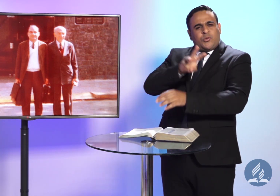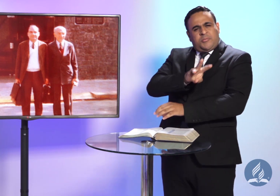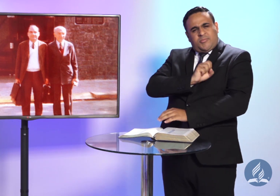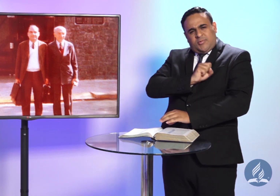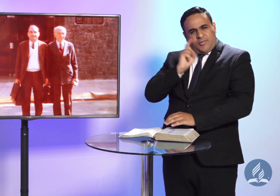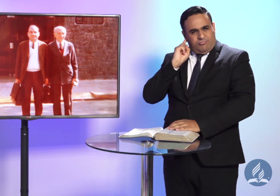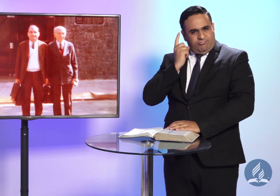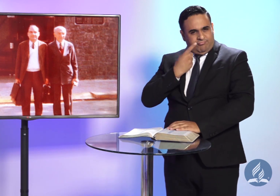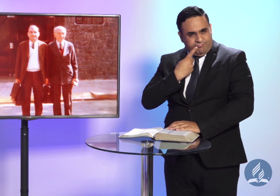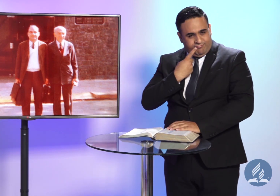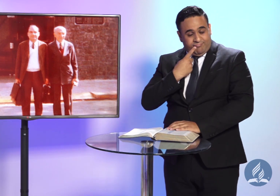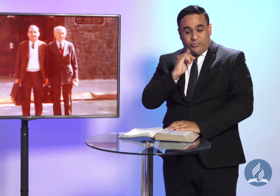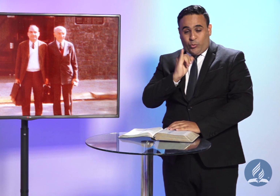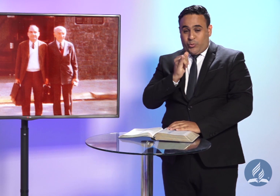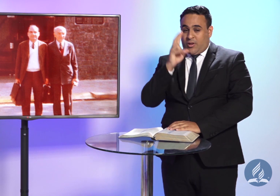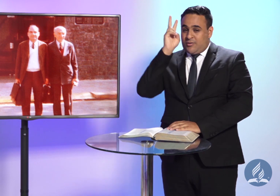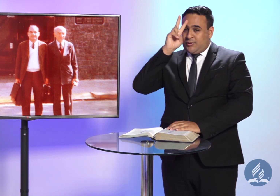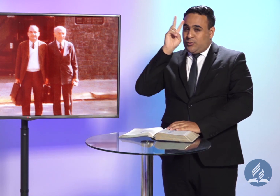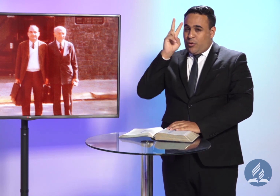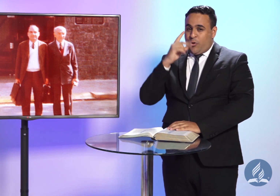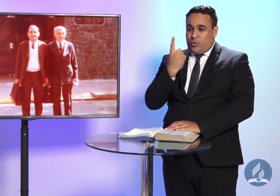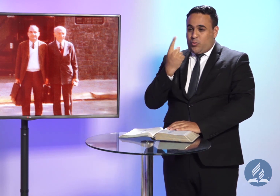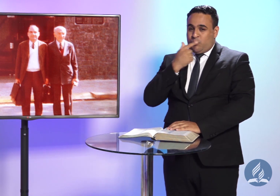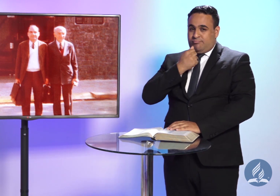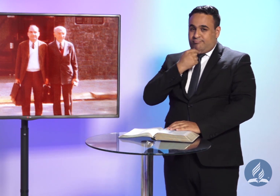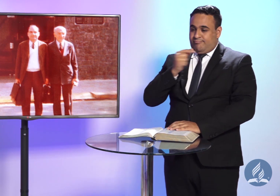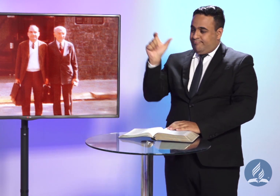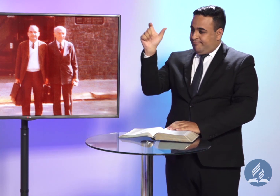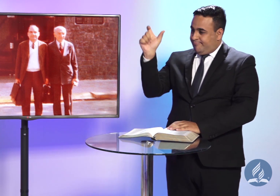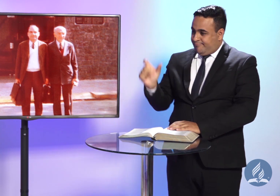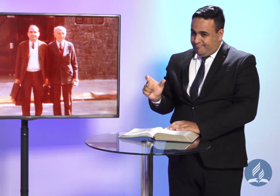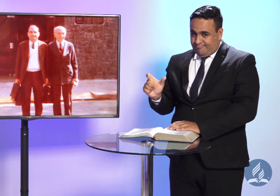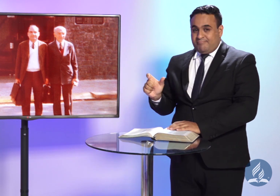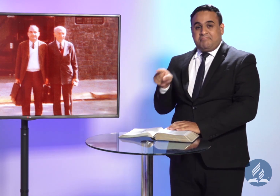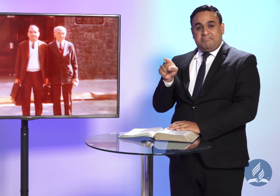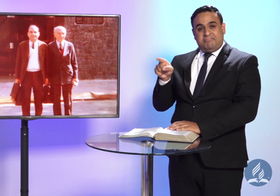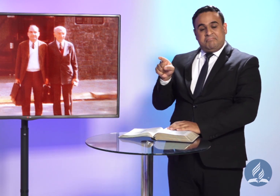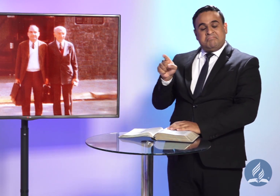o início do Ministério Adventista dos Surdos em todo o Brasil.